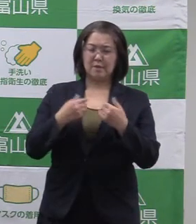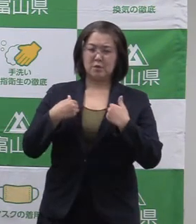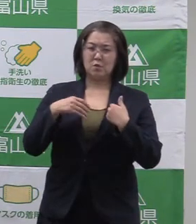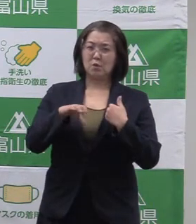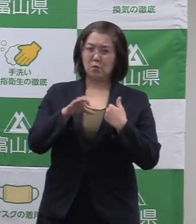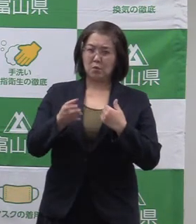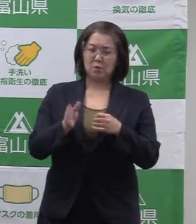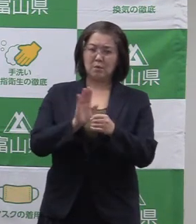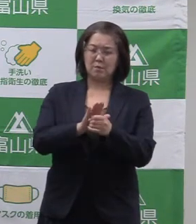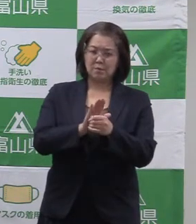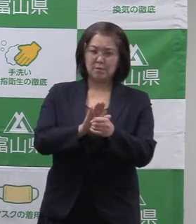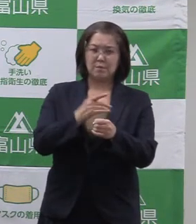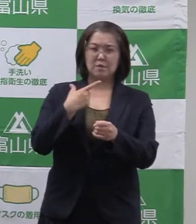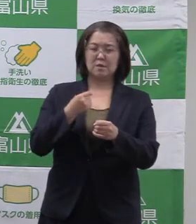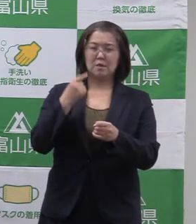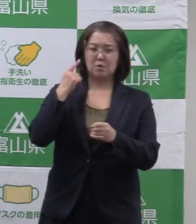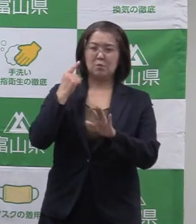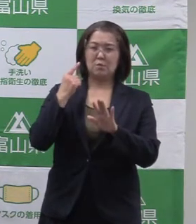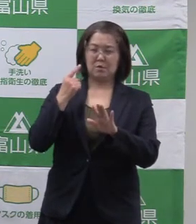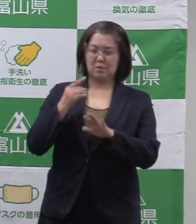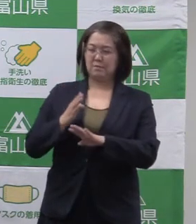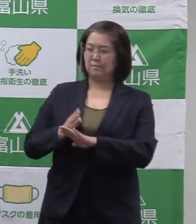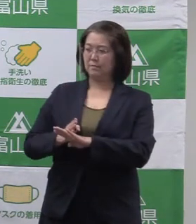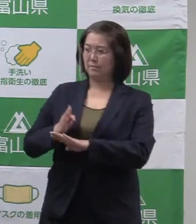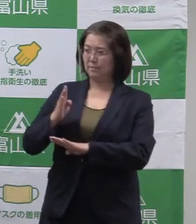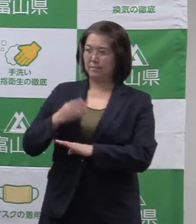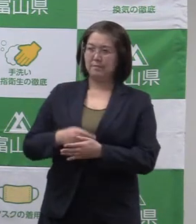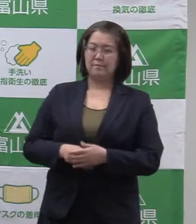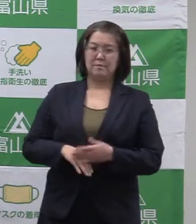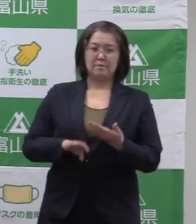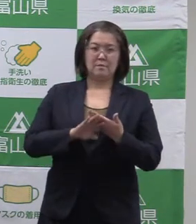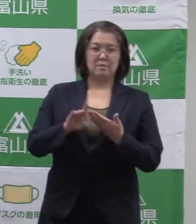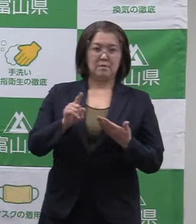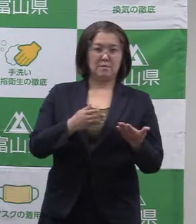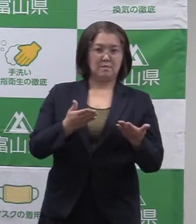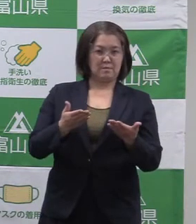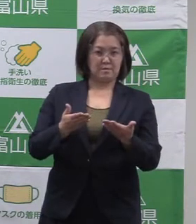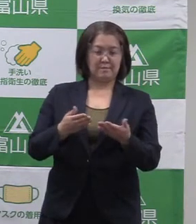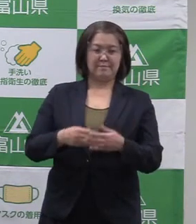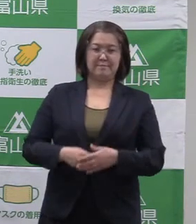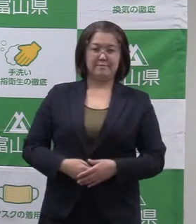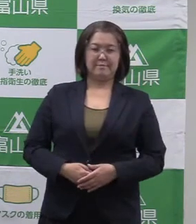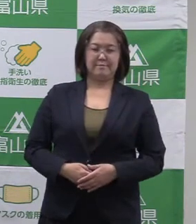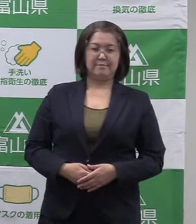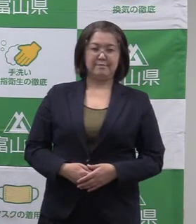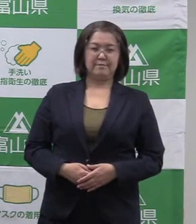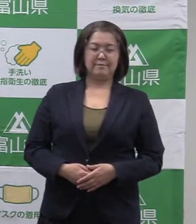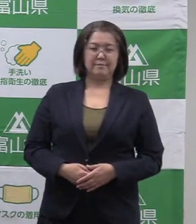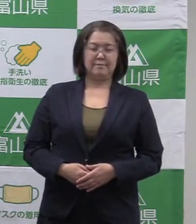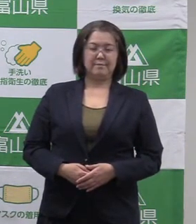。 ありがとうございます。 はい、他にございますでしょうか。